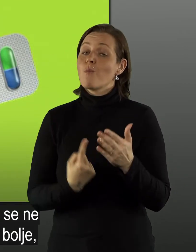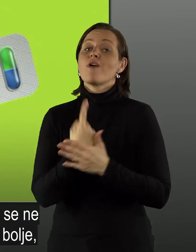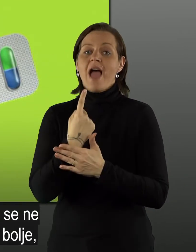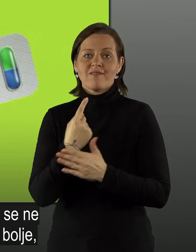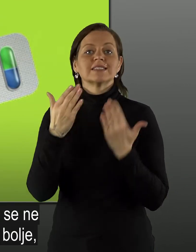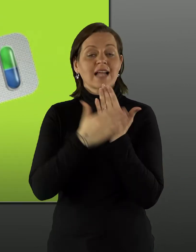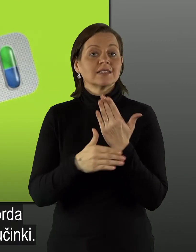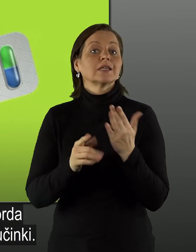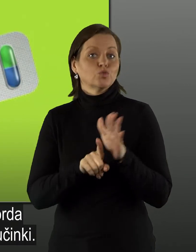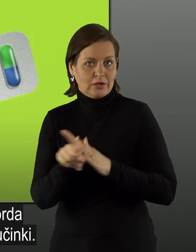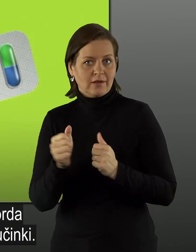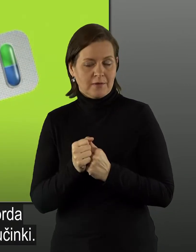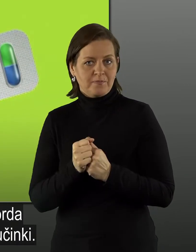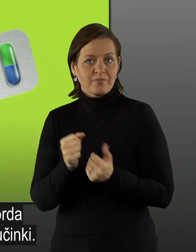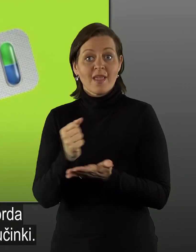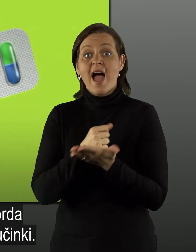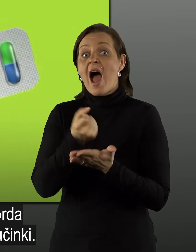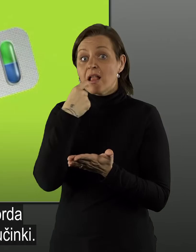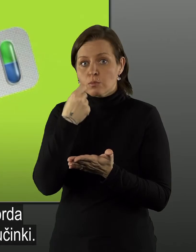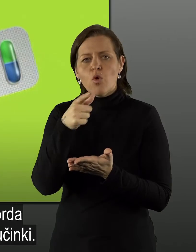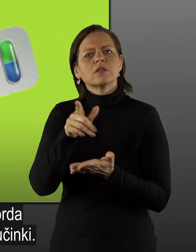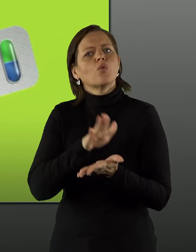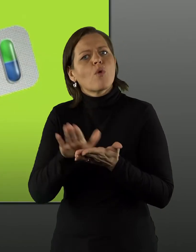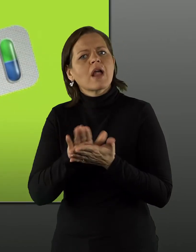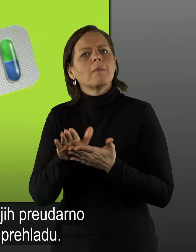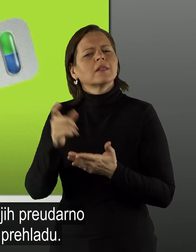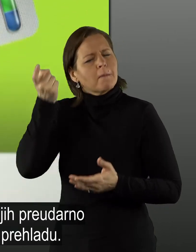boste počutili nič bolje, bodo pa se morda pojavili stranski